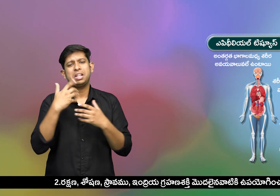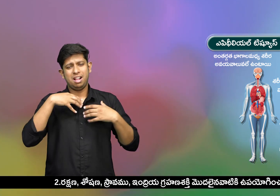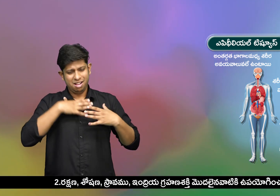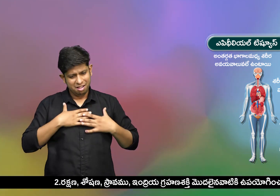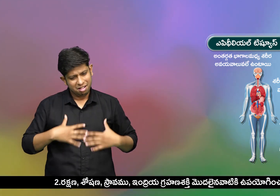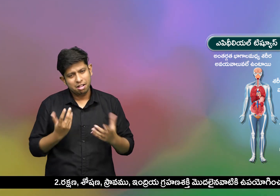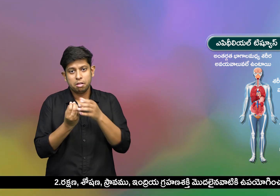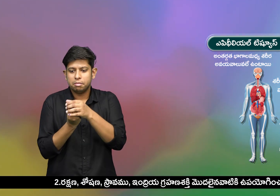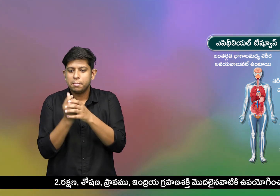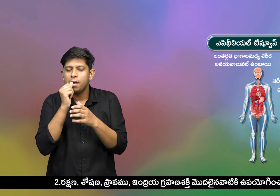ఉపయోగించబడుతుంది.